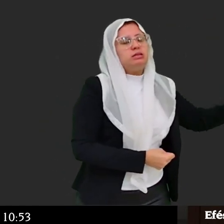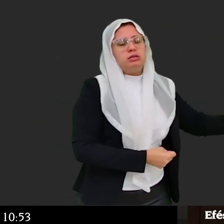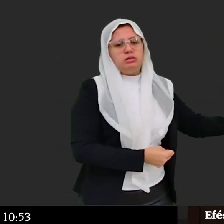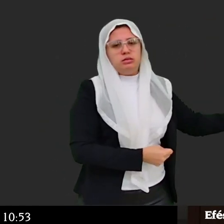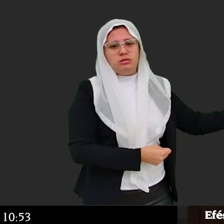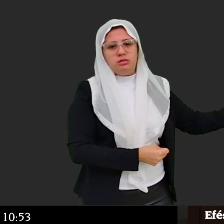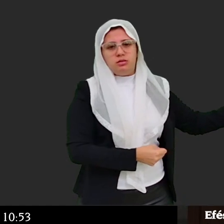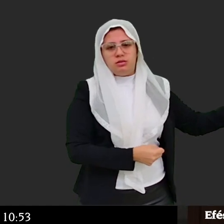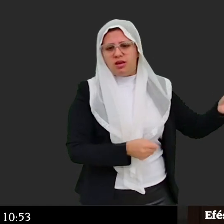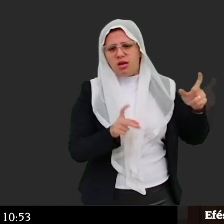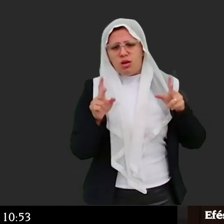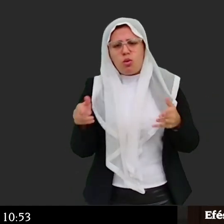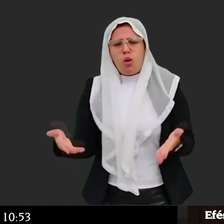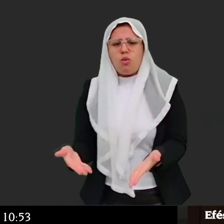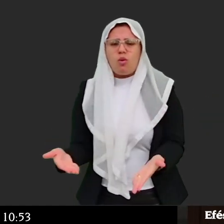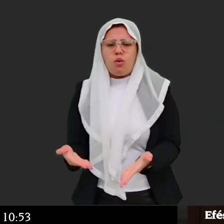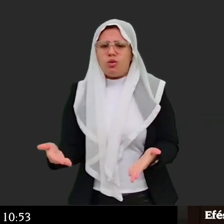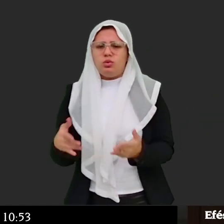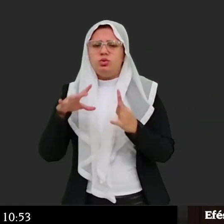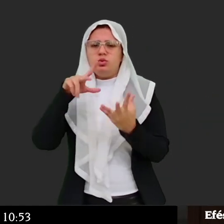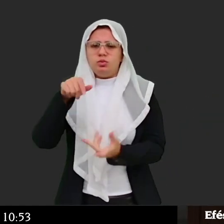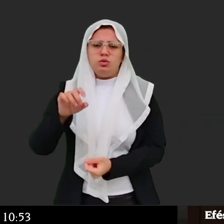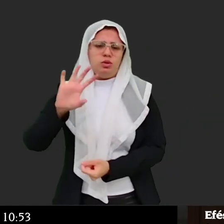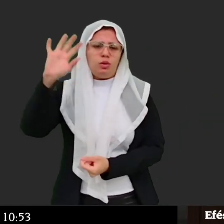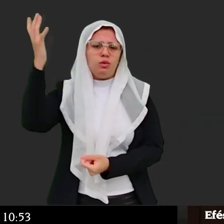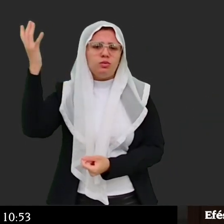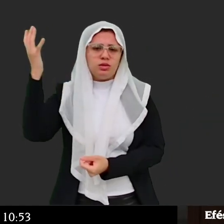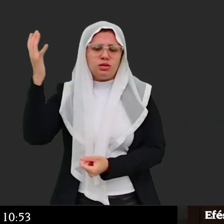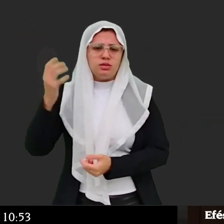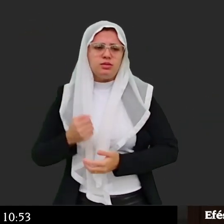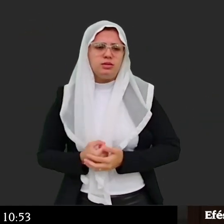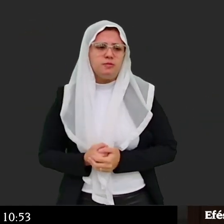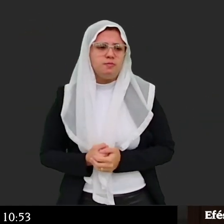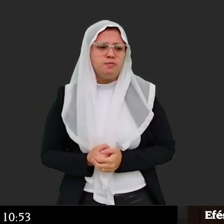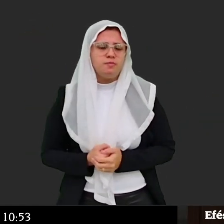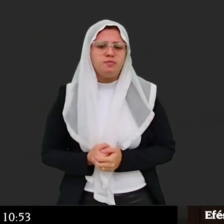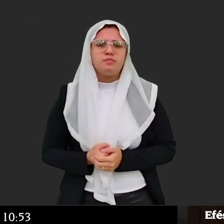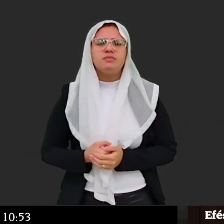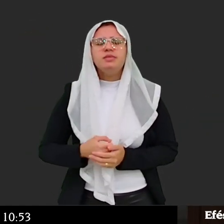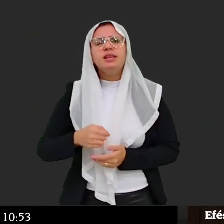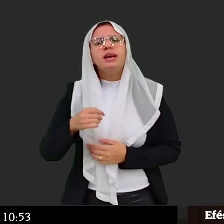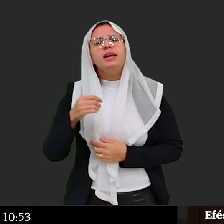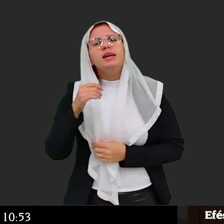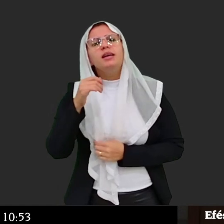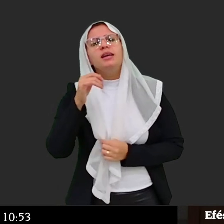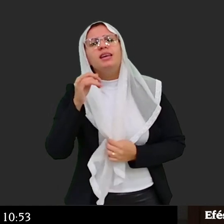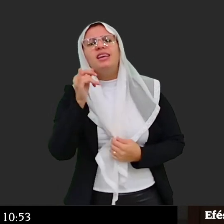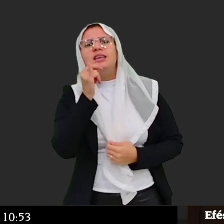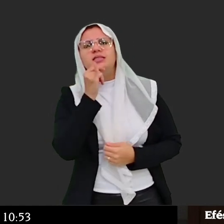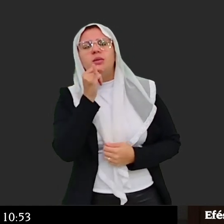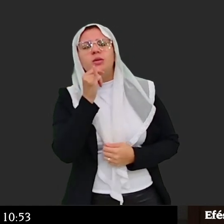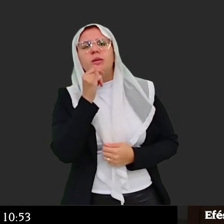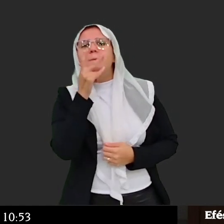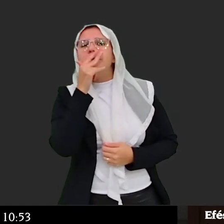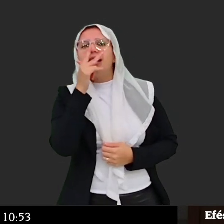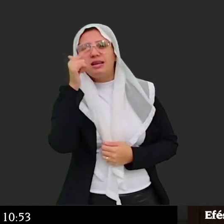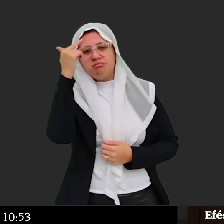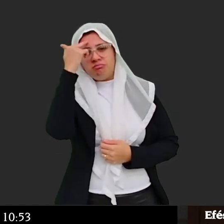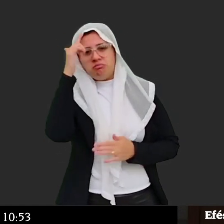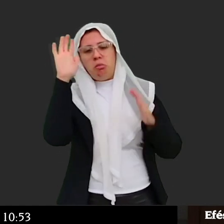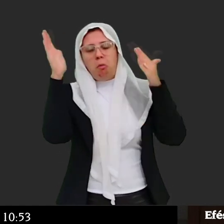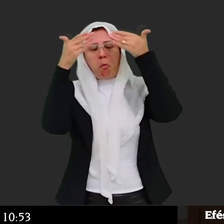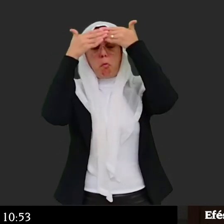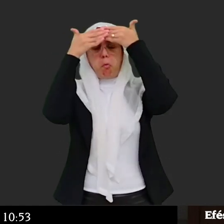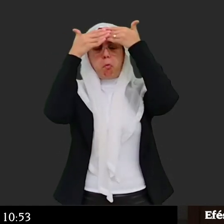que acontece hoje no mundo. E entenebrecido no entendimento, isto é, Escurecido,